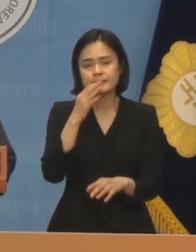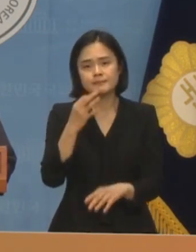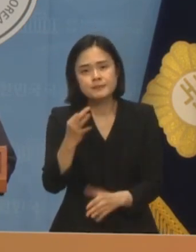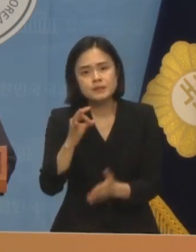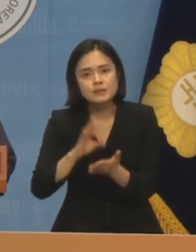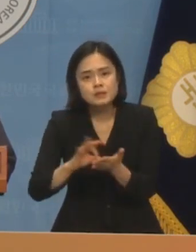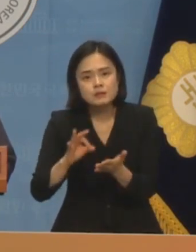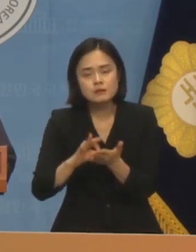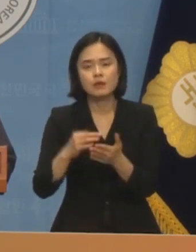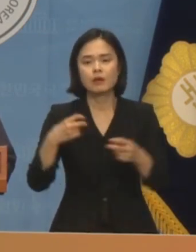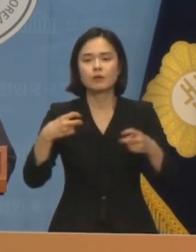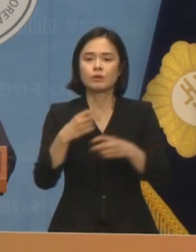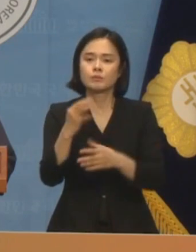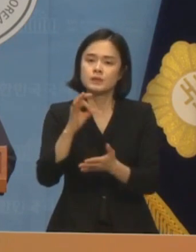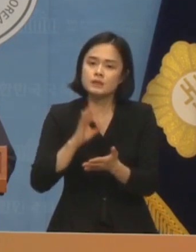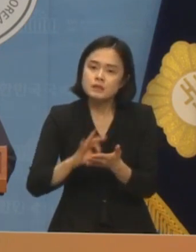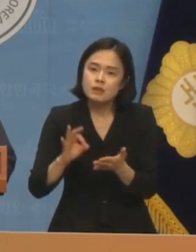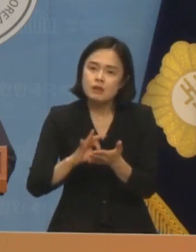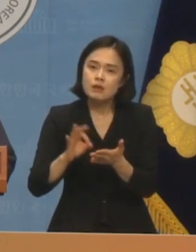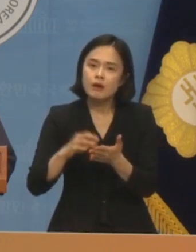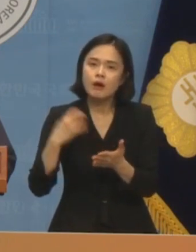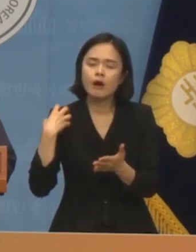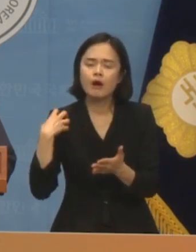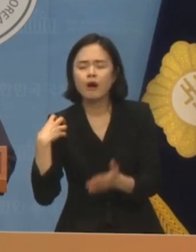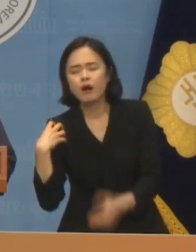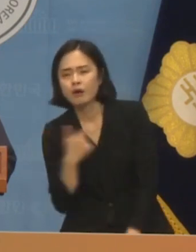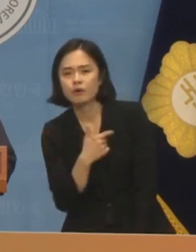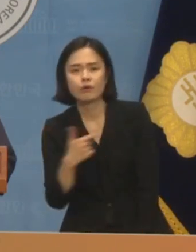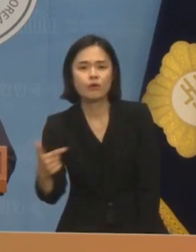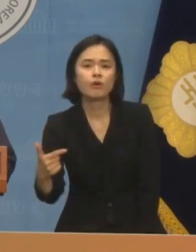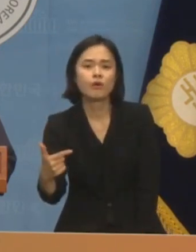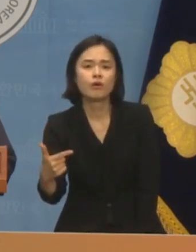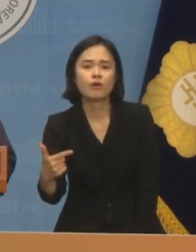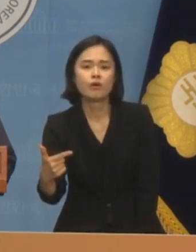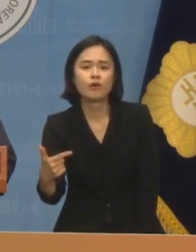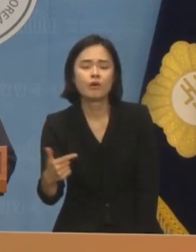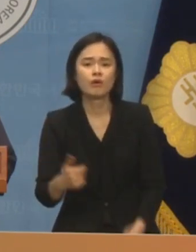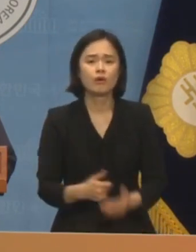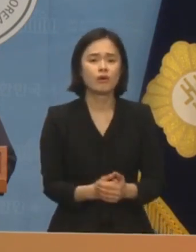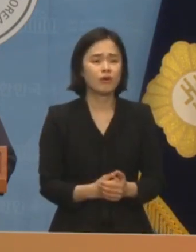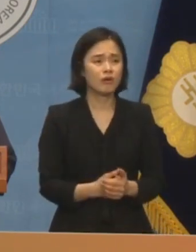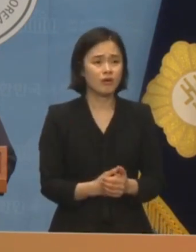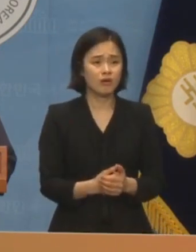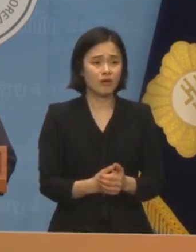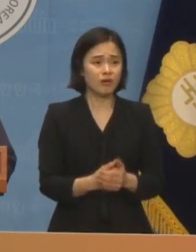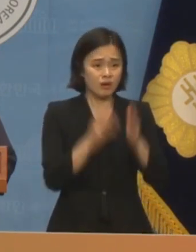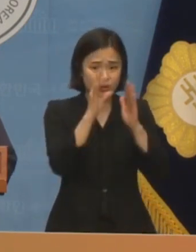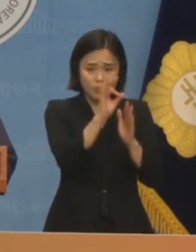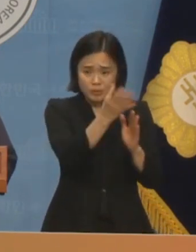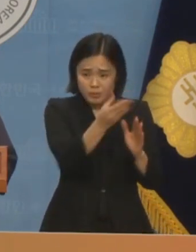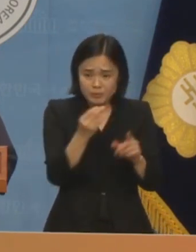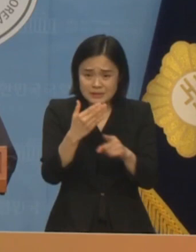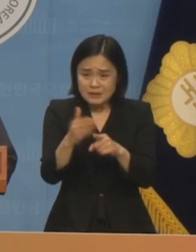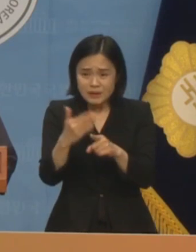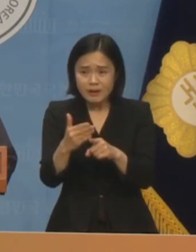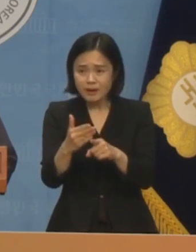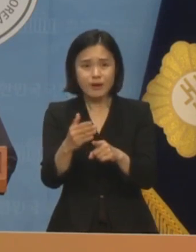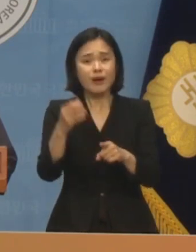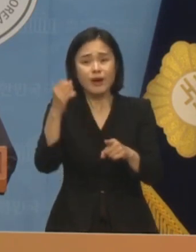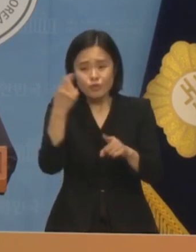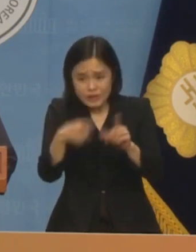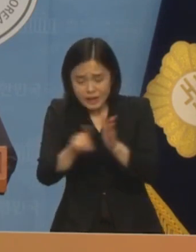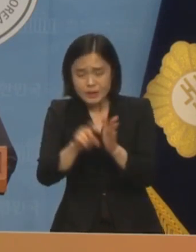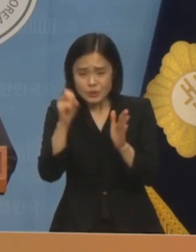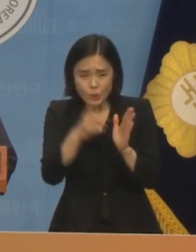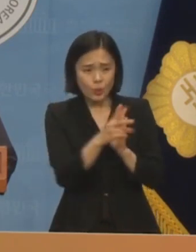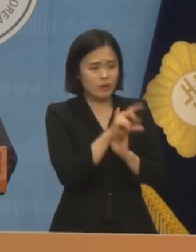많습니다. 학자금은 대출로 메우고 생활비는 잠을 줄여가며 알바로 메워야 하는 지금 대학생들은 미래에